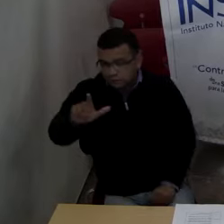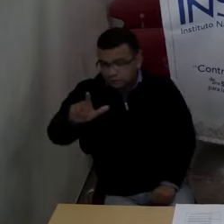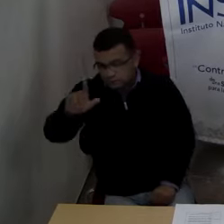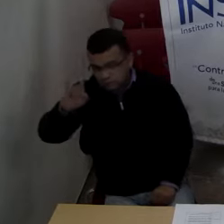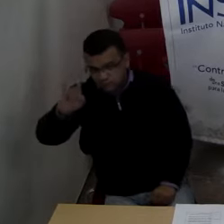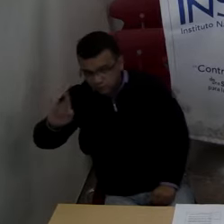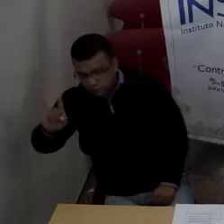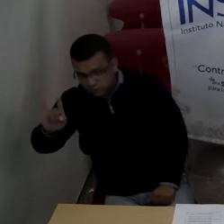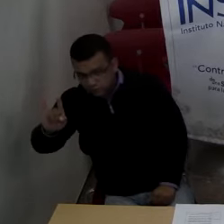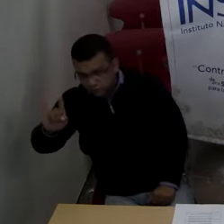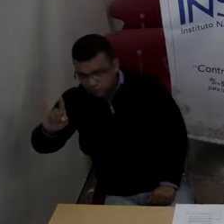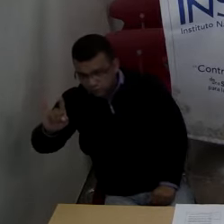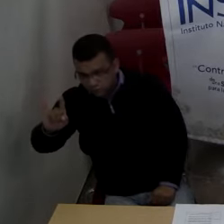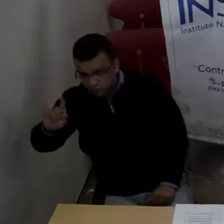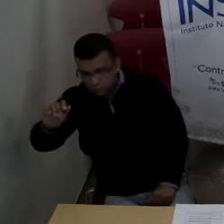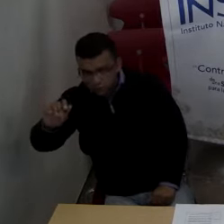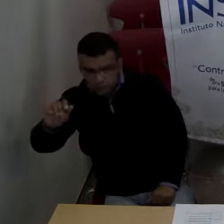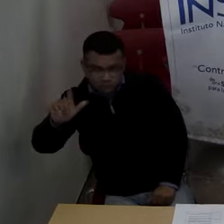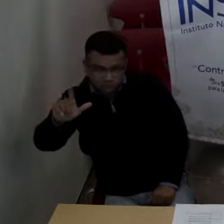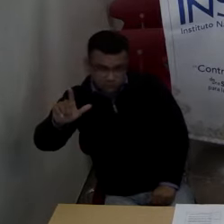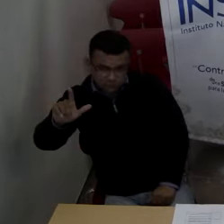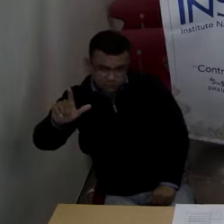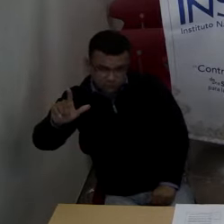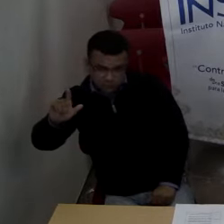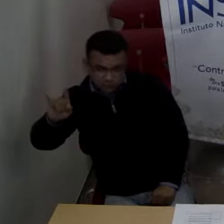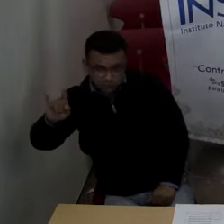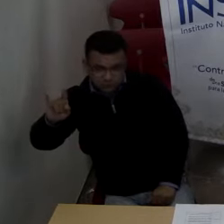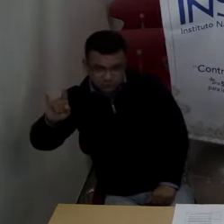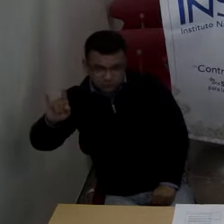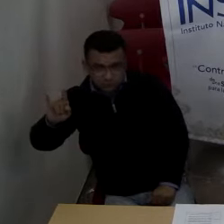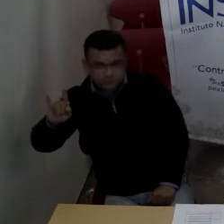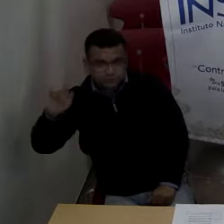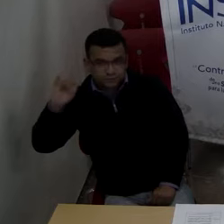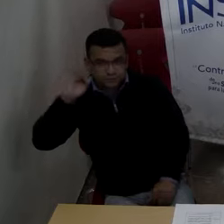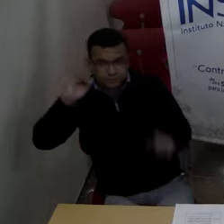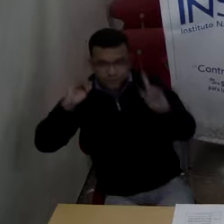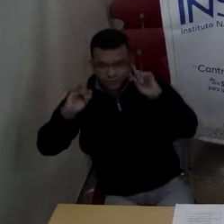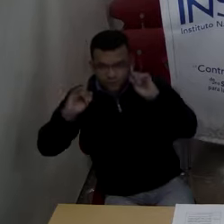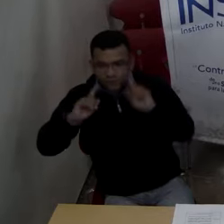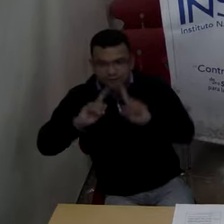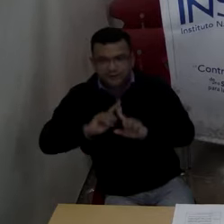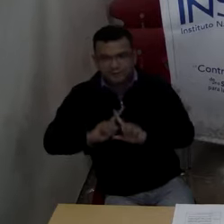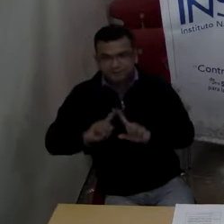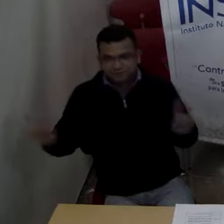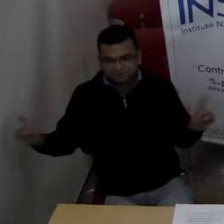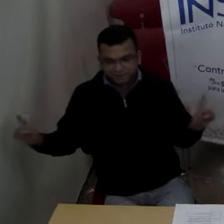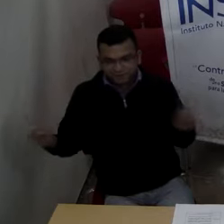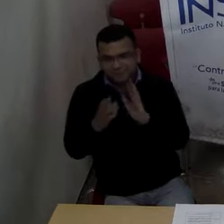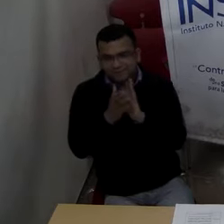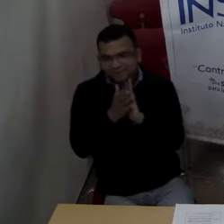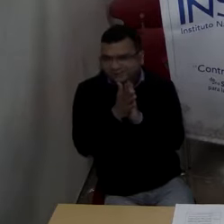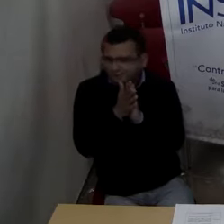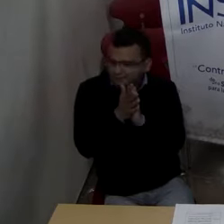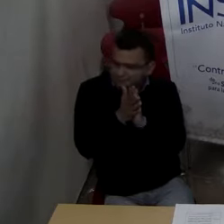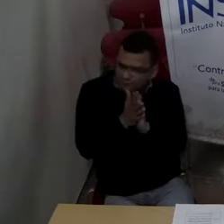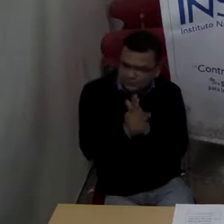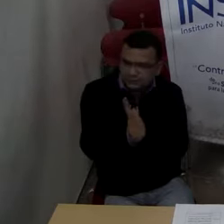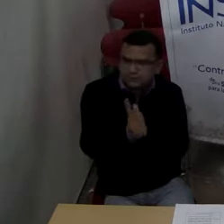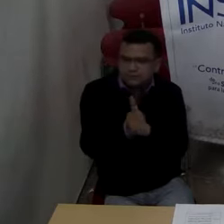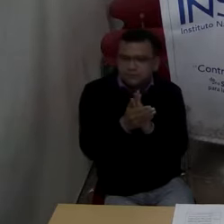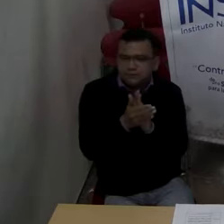Hay diferenciaciones. Esas son habilidades auditivas que nosotros aprendemos a